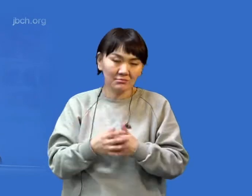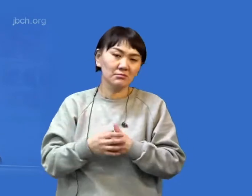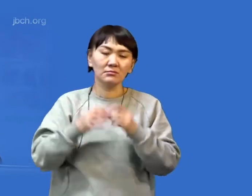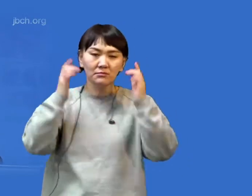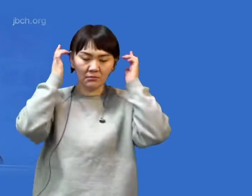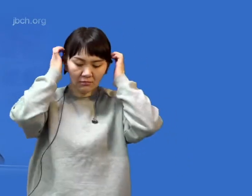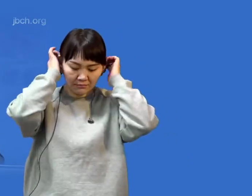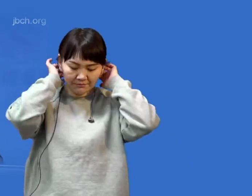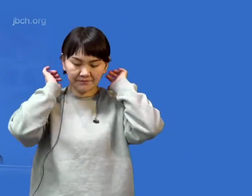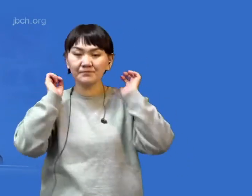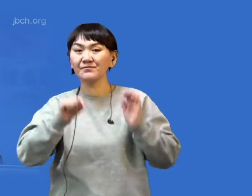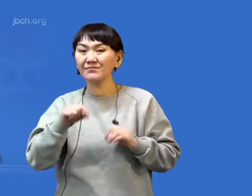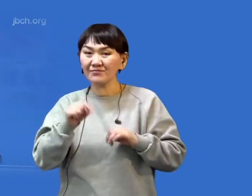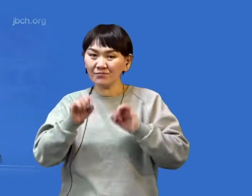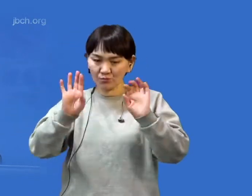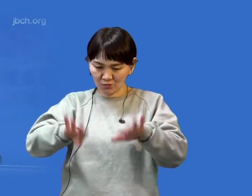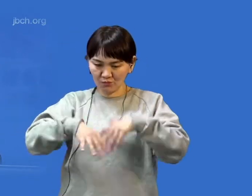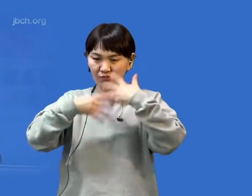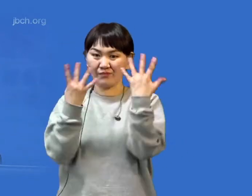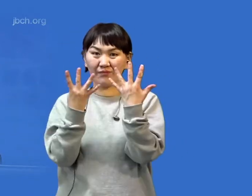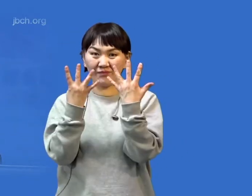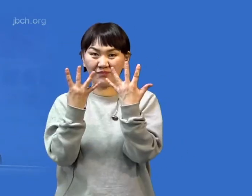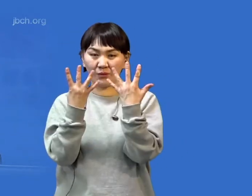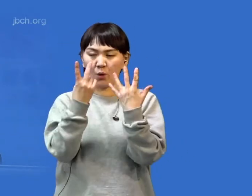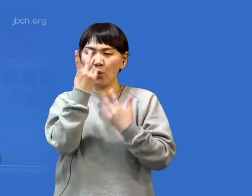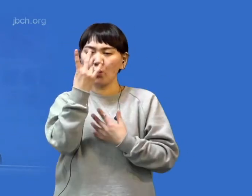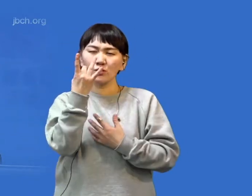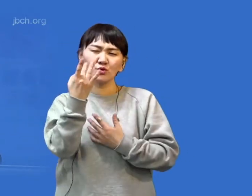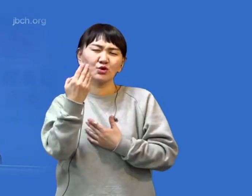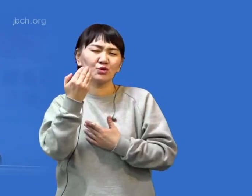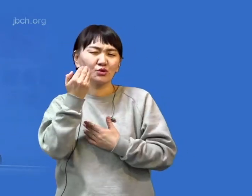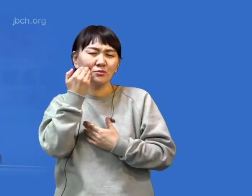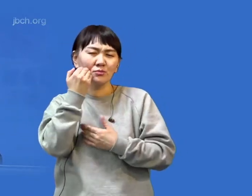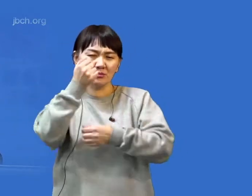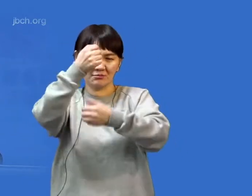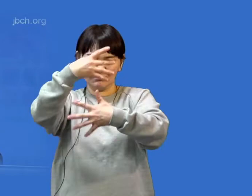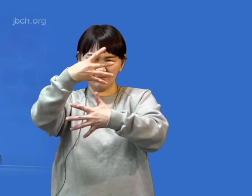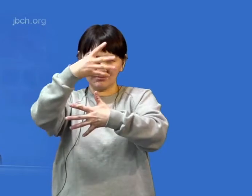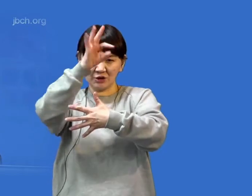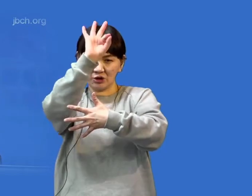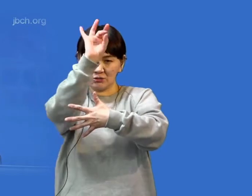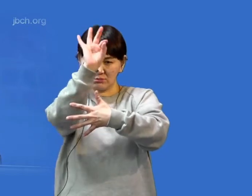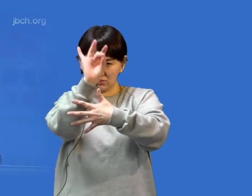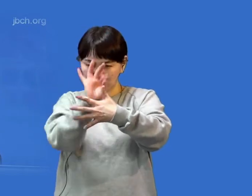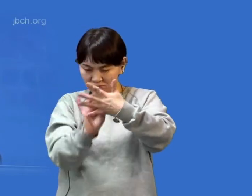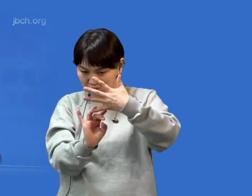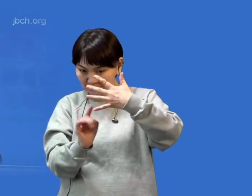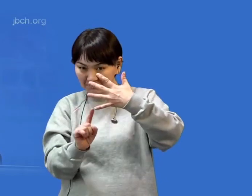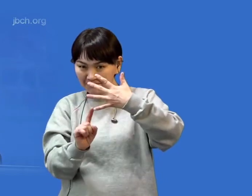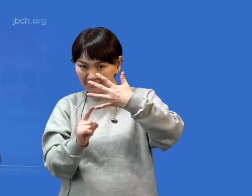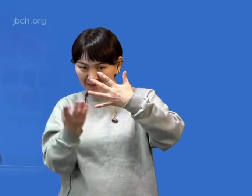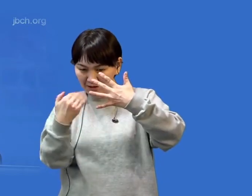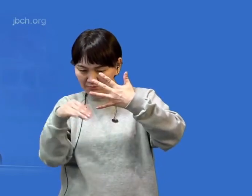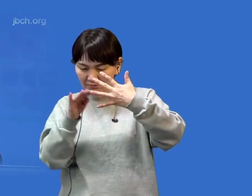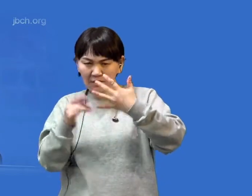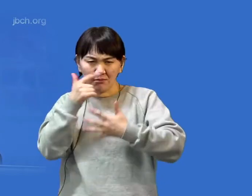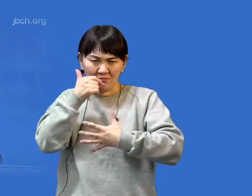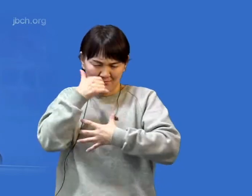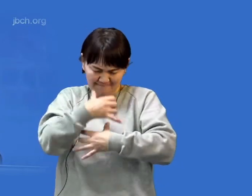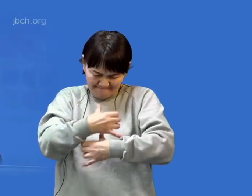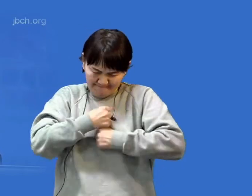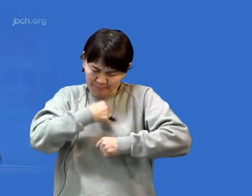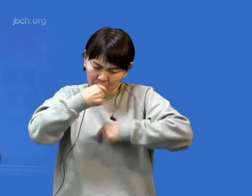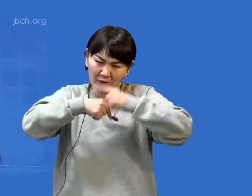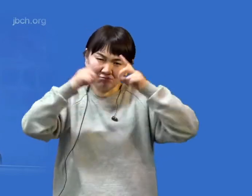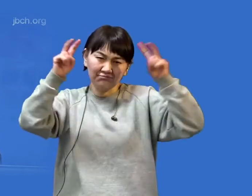энэ 9 төрлийн үржимс дотор хамгийн сүүлд нь өөрийгөө захирахын талаараа одоо үгнээс олон үгийг хэлж өгч байна.